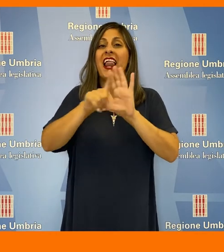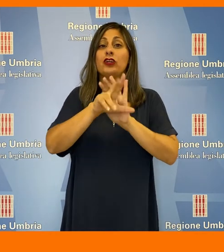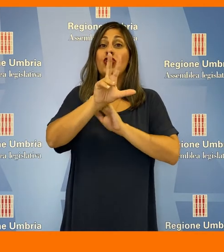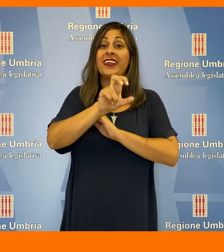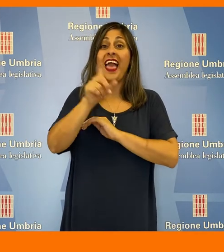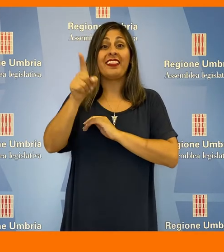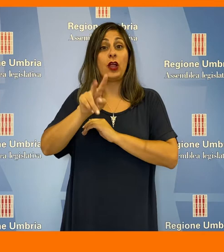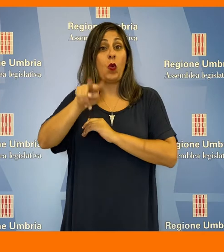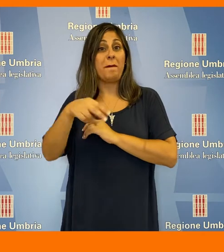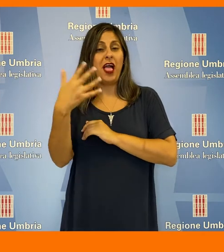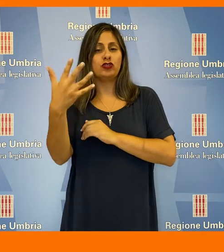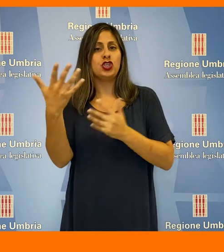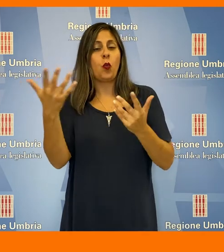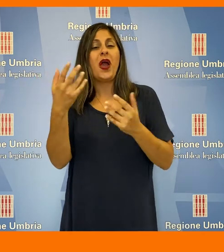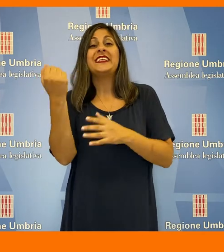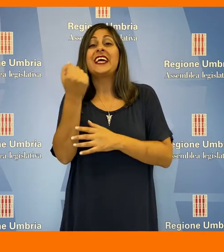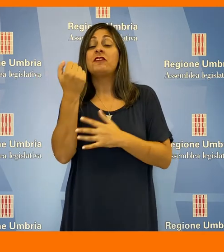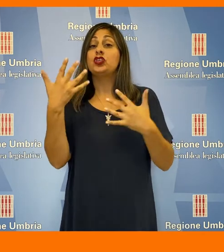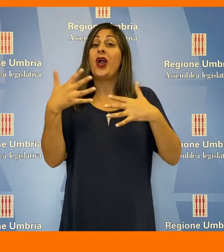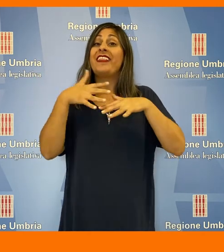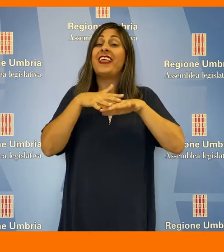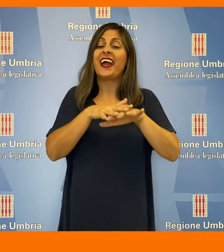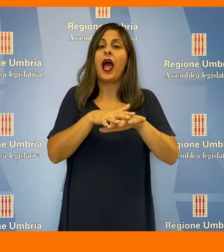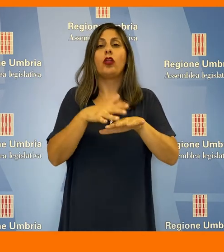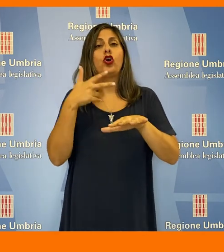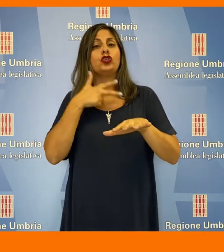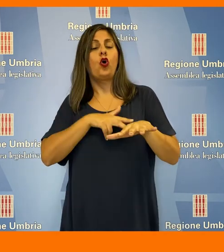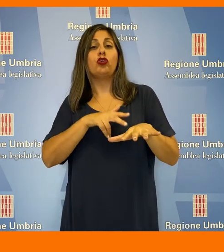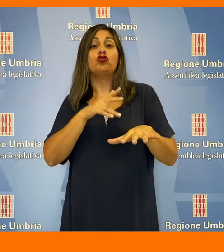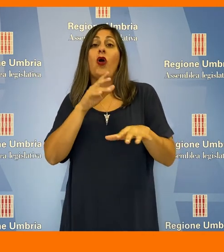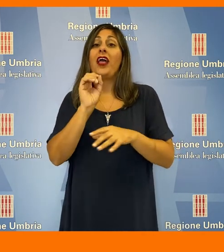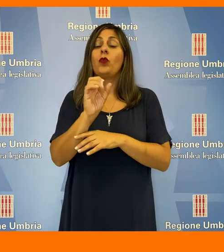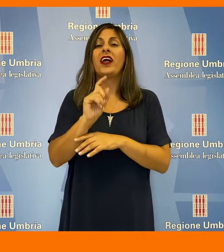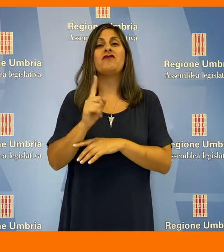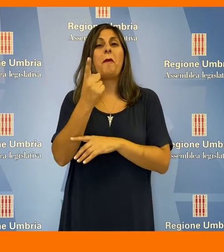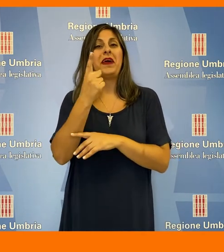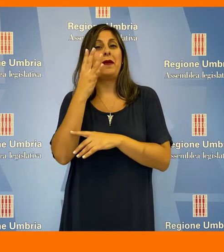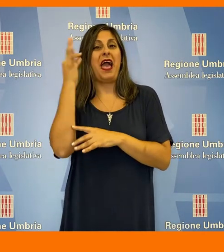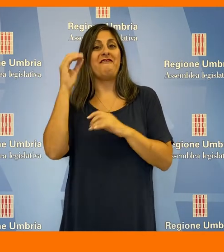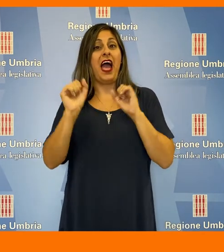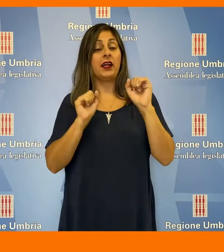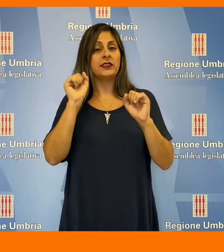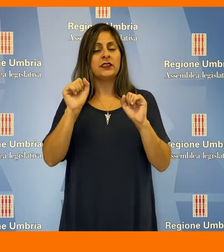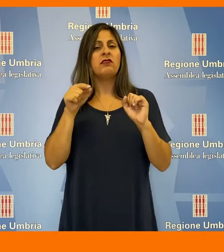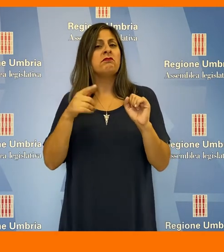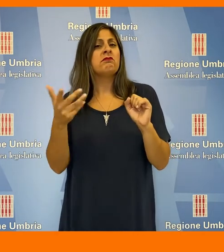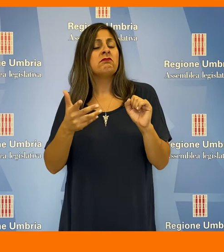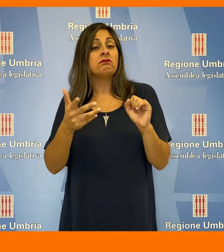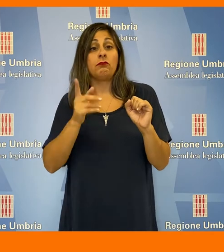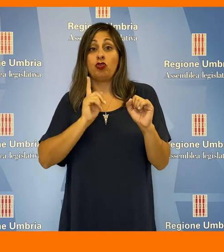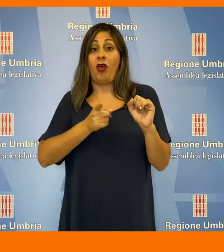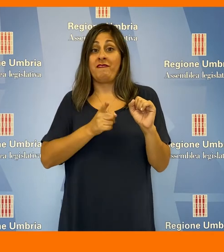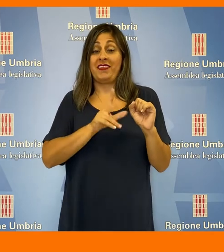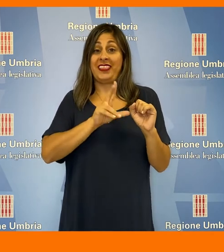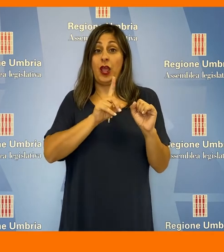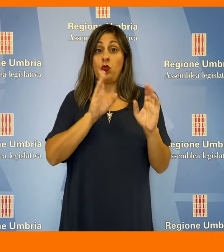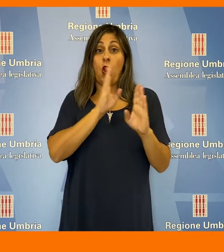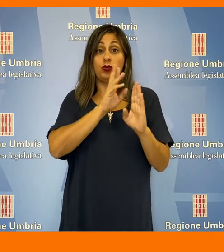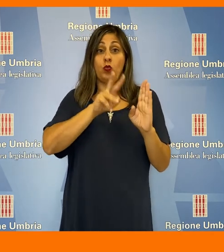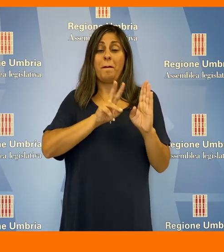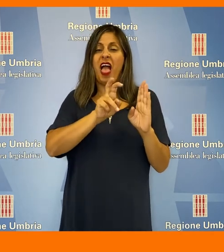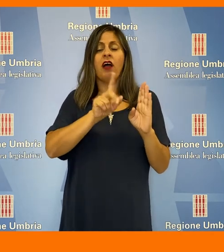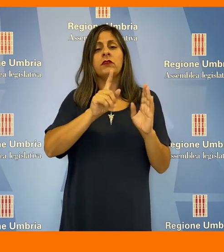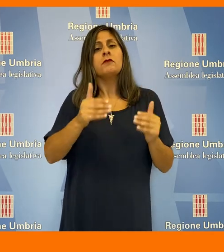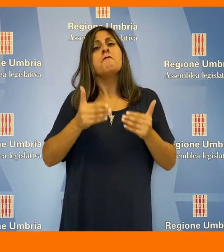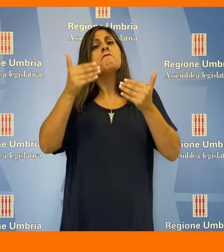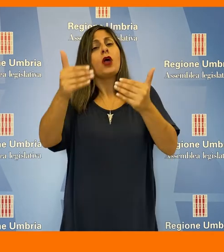sul servizio integrato dei servizi socio-educativi della prima infanzia, che prevede una proroga dal 31 agosto 2020